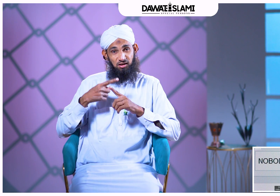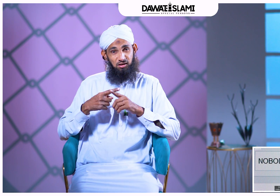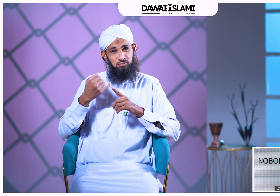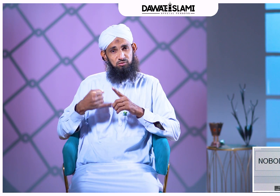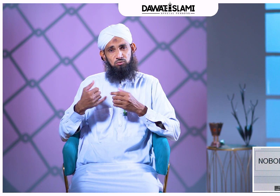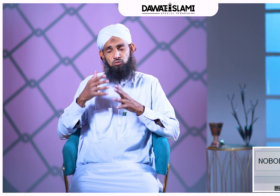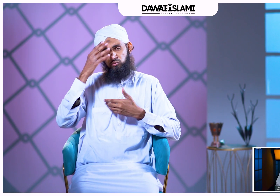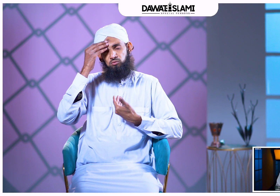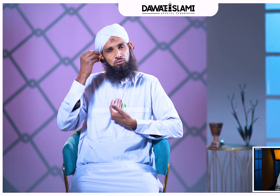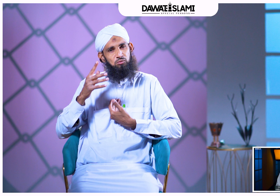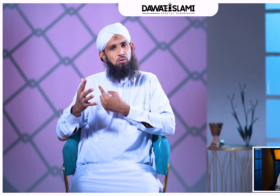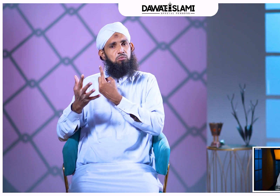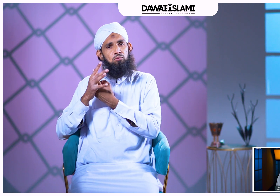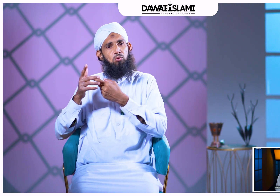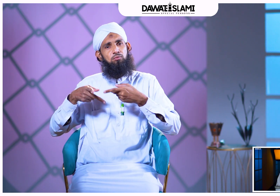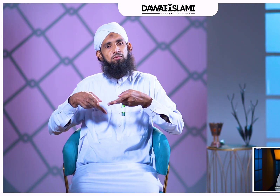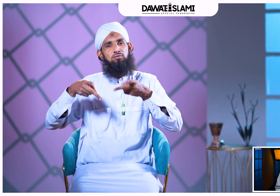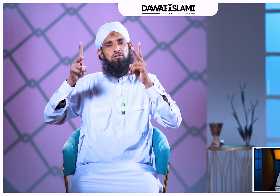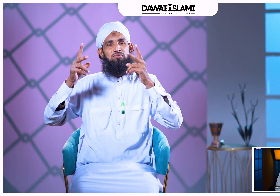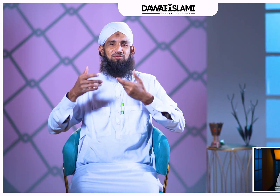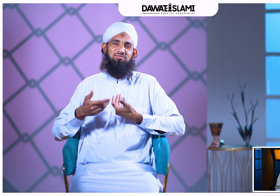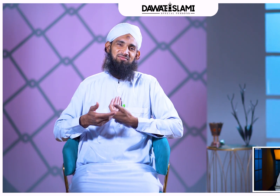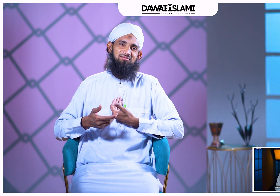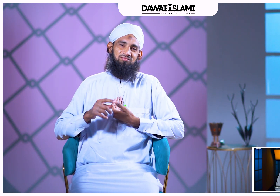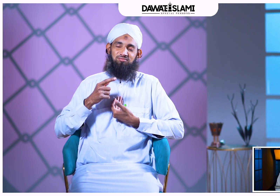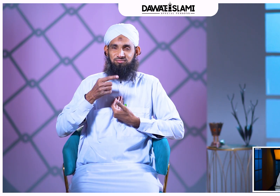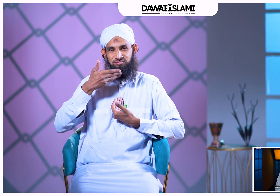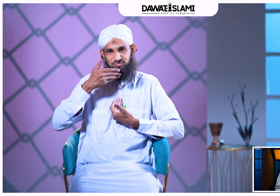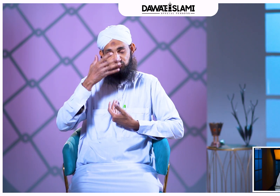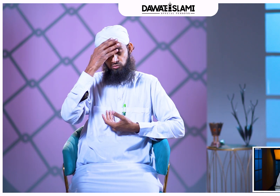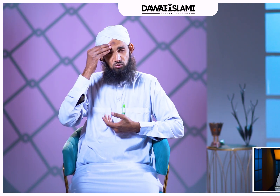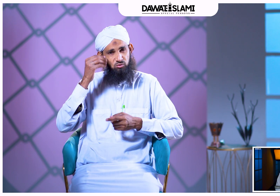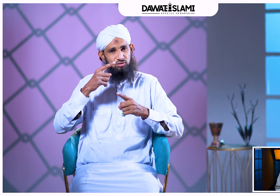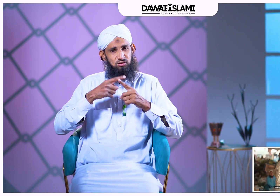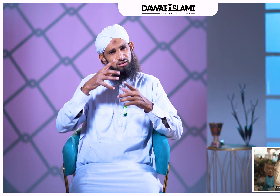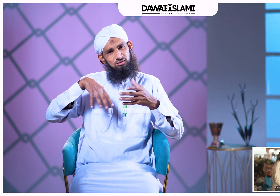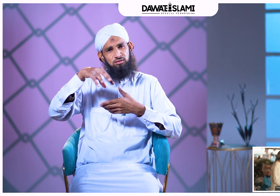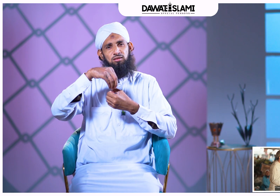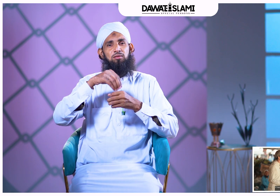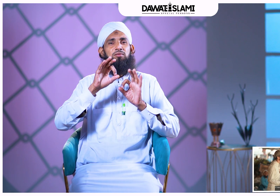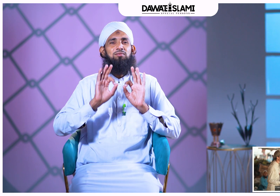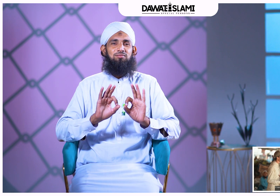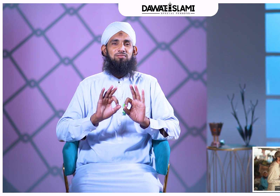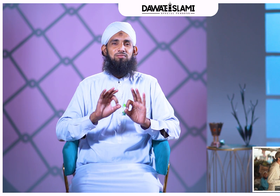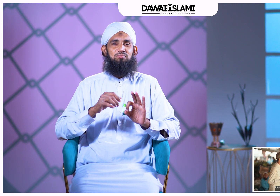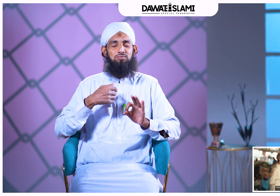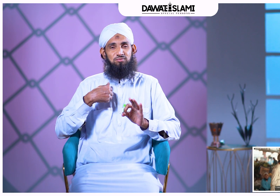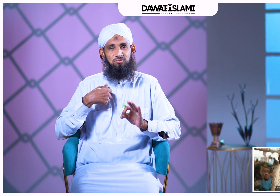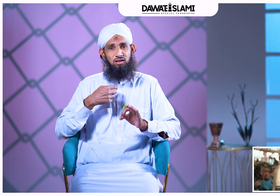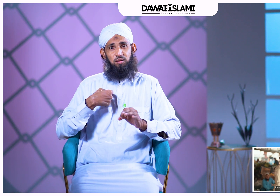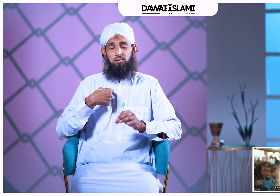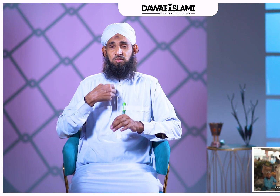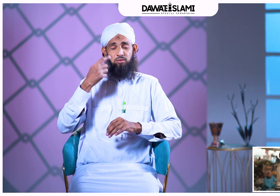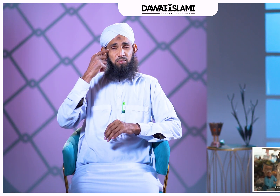ہوتی، مجھ سے کوئی بھول ہو جاتی تو کیا ہوتا۔ ویورز، بھول یا غلطی سب سے ہوتی ہے۔ ایسا ہو جاتا ہے کہ سلپ آف دا ٹنگ کی وجہ